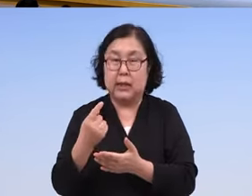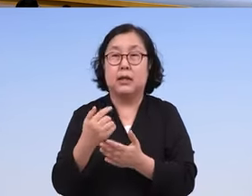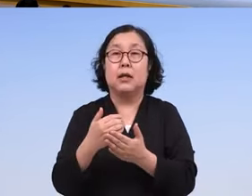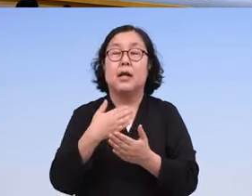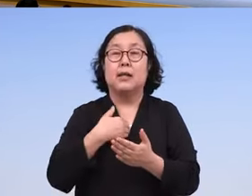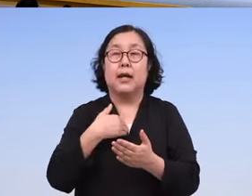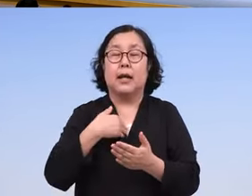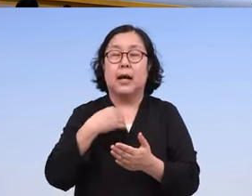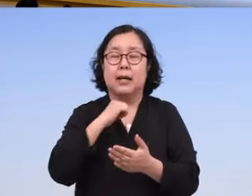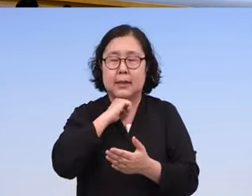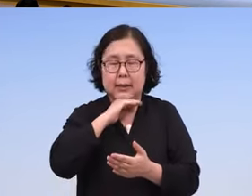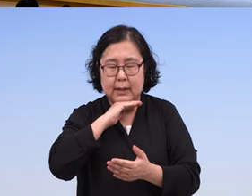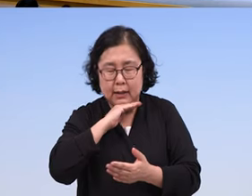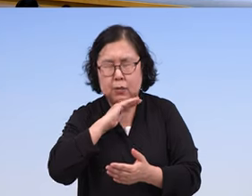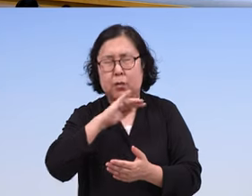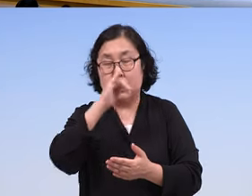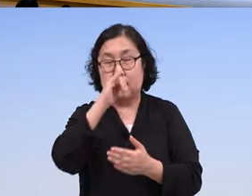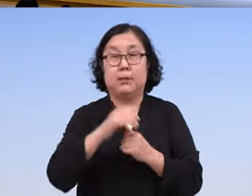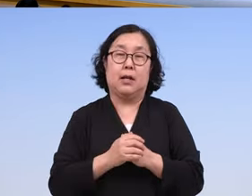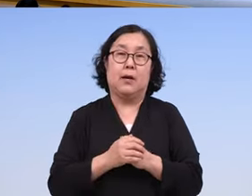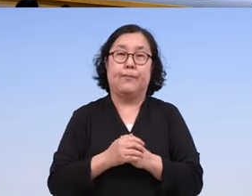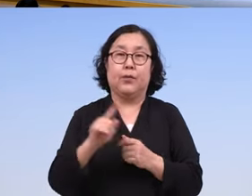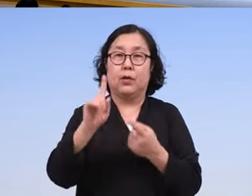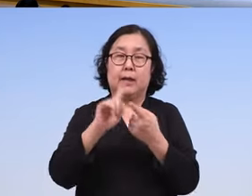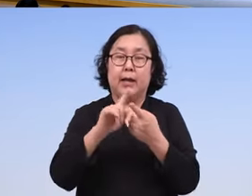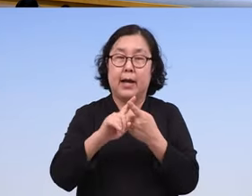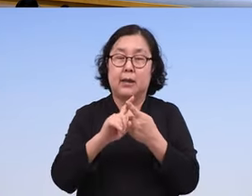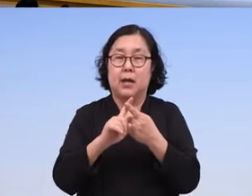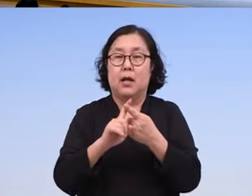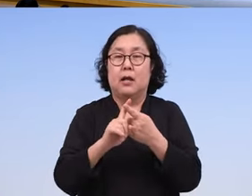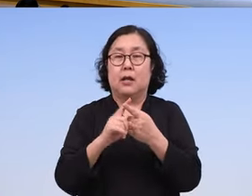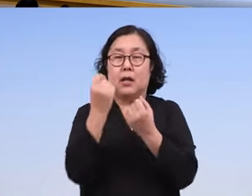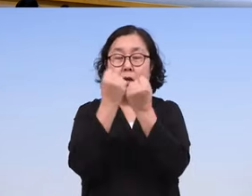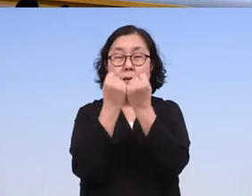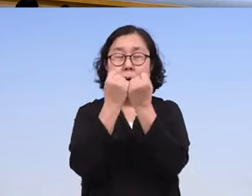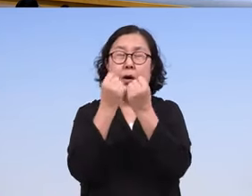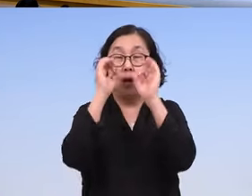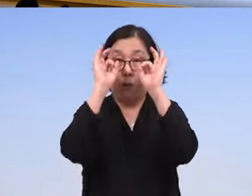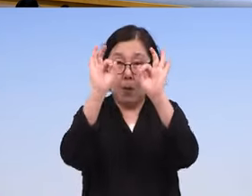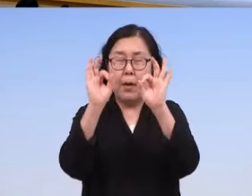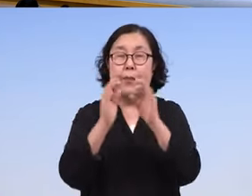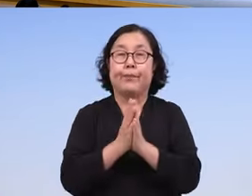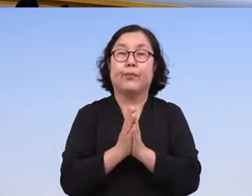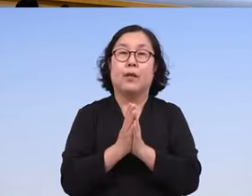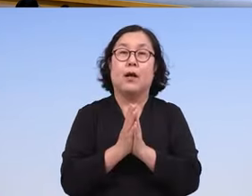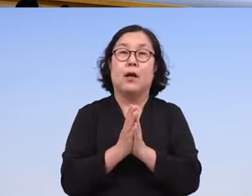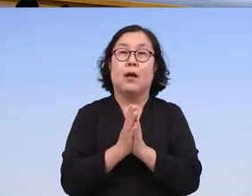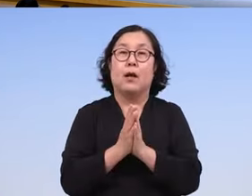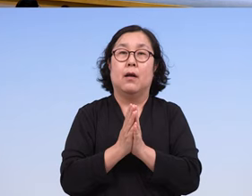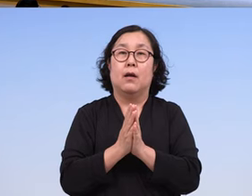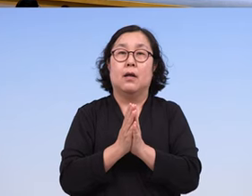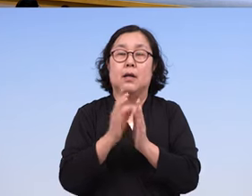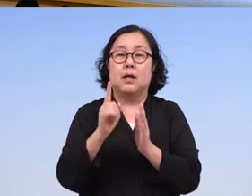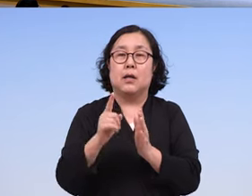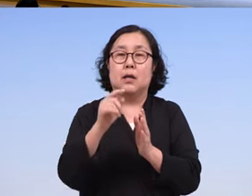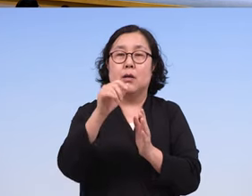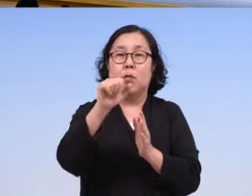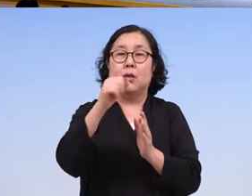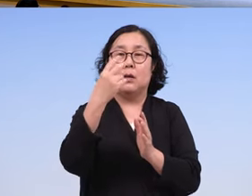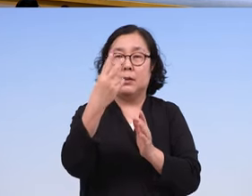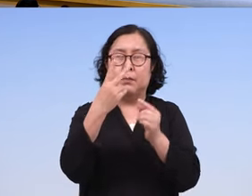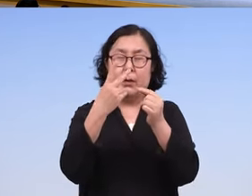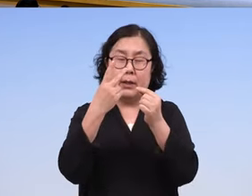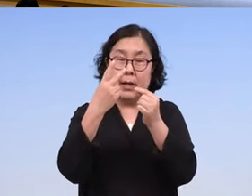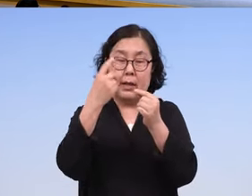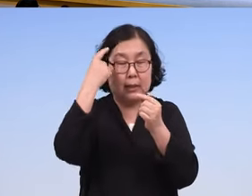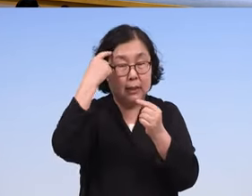특강 하이델베르크 요리 문답이라는 책에 보니까 이 부연 설명은 이렇게 하고 있습니다. 이 하이델베르크